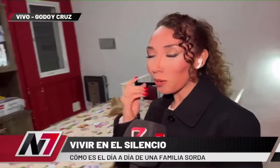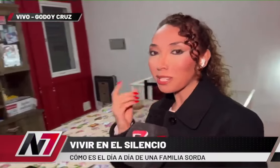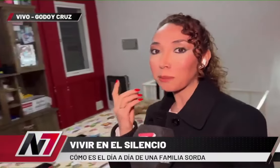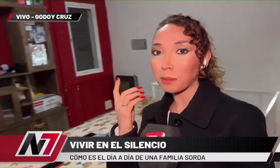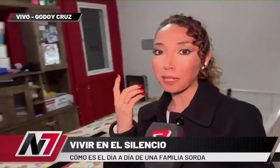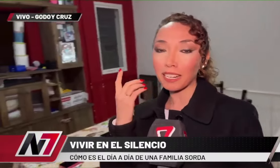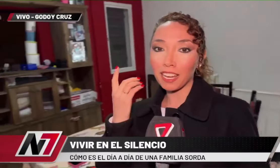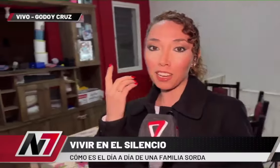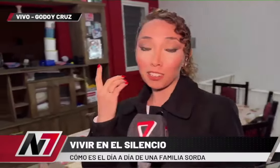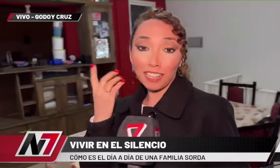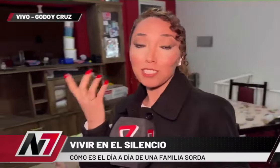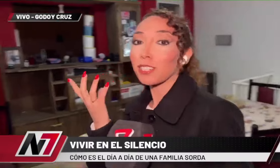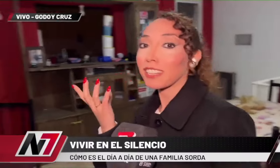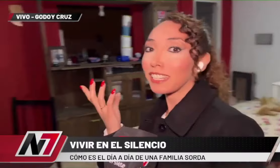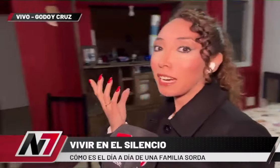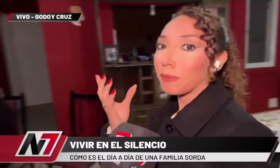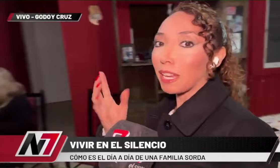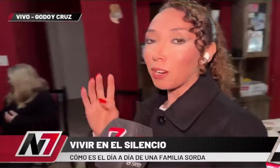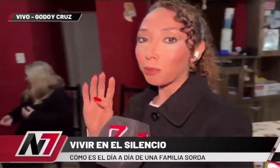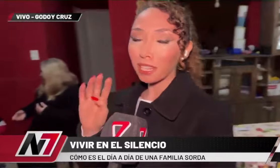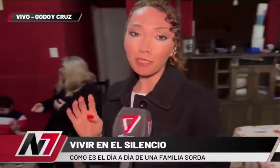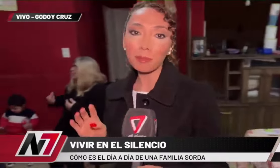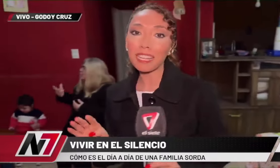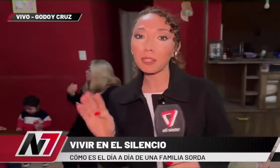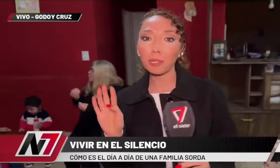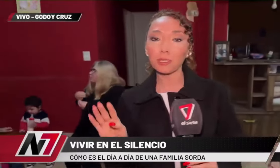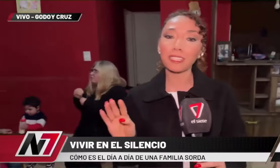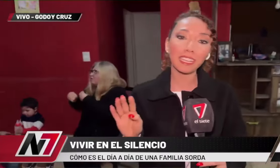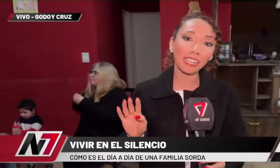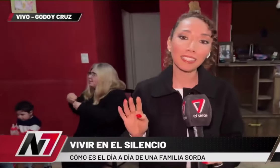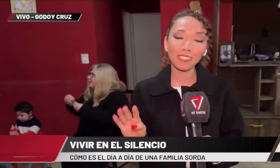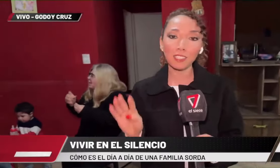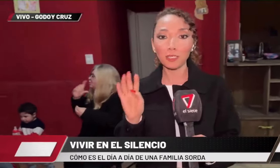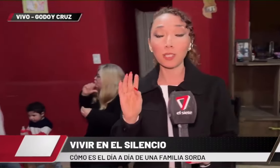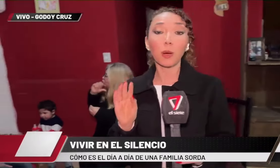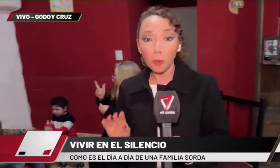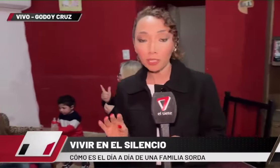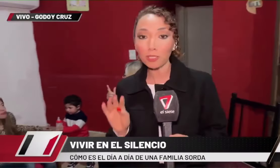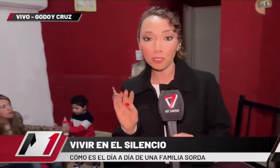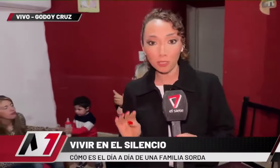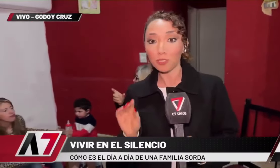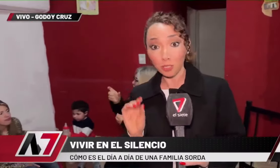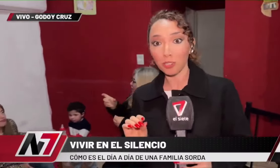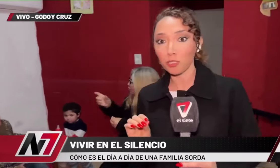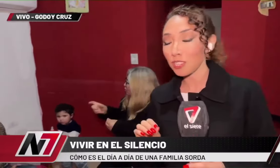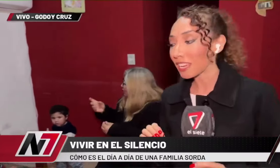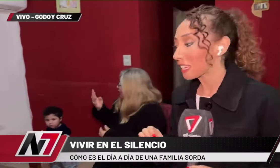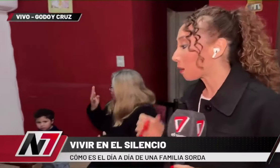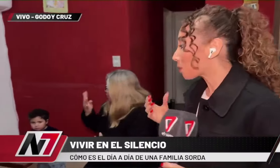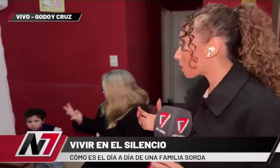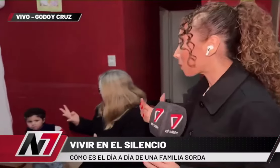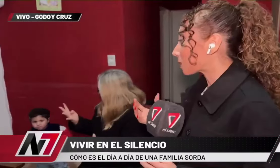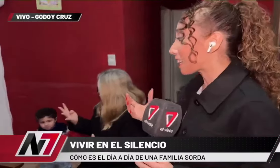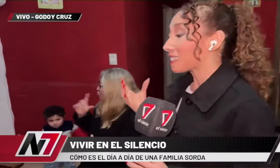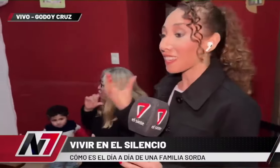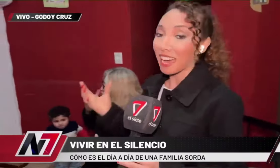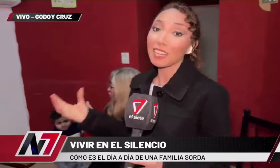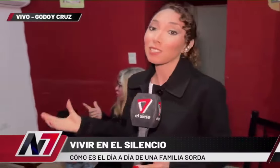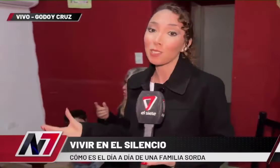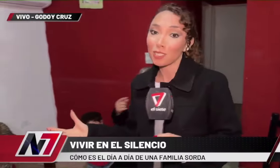es vivir con la sordera? Una familia de cuatro integrantes donde los cuatro son sordos. Y vamos a preguntarles a ellos, que